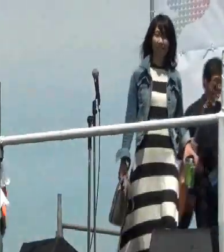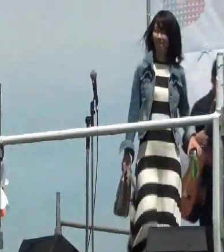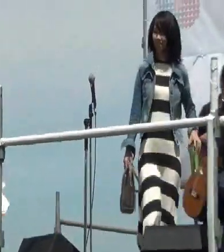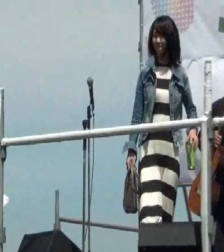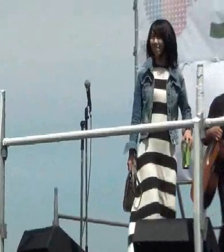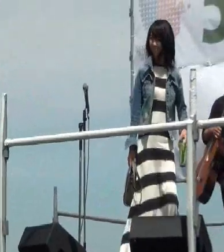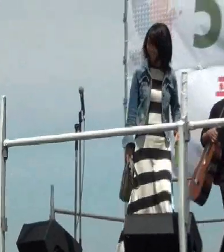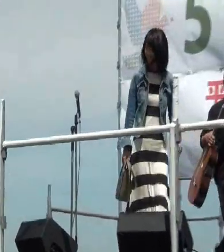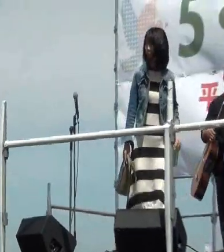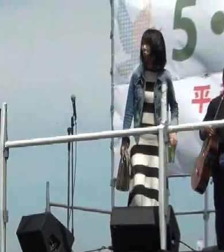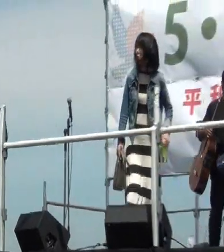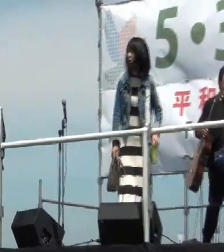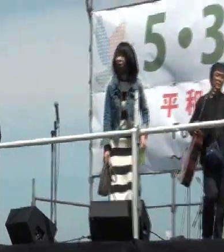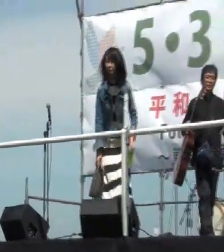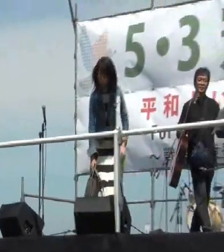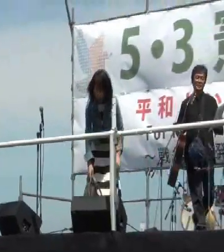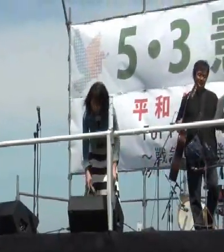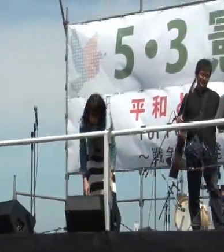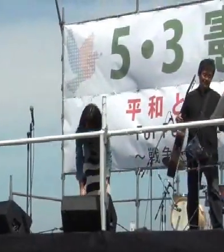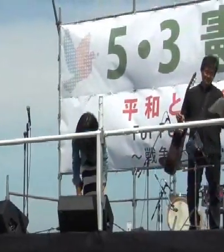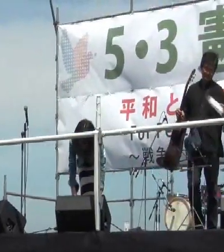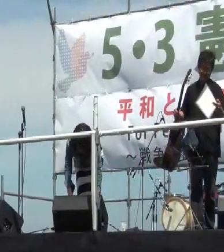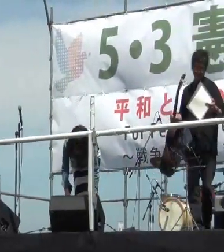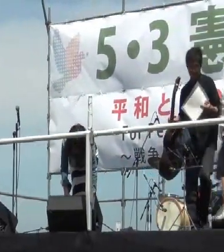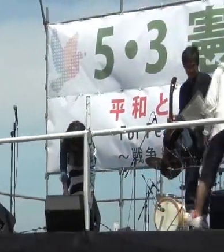待ってました。